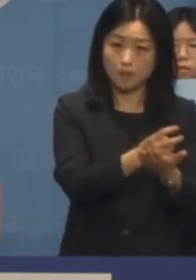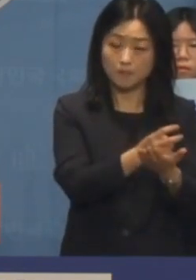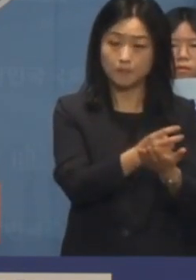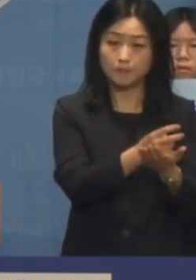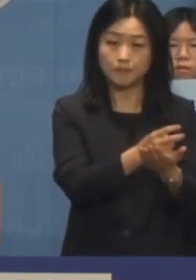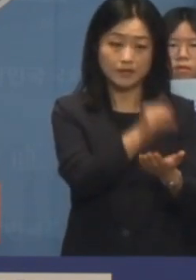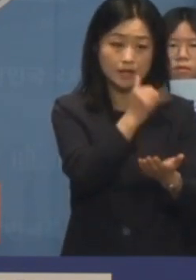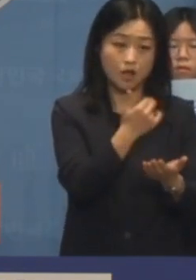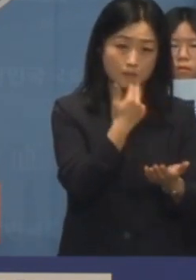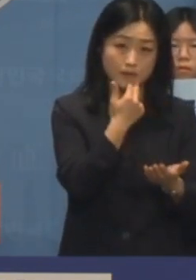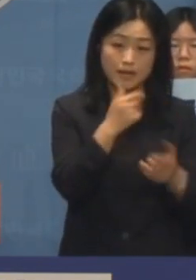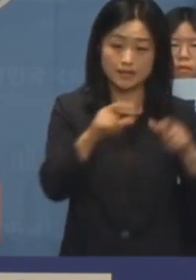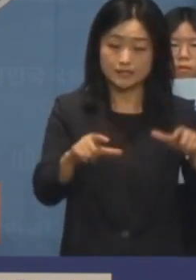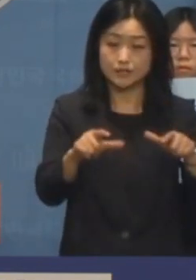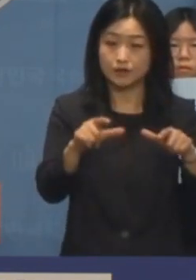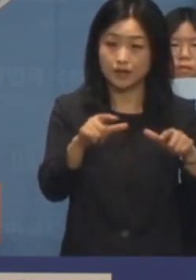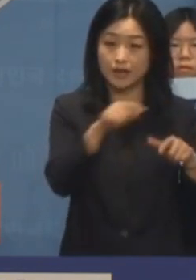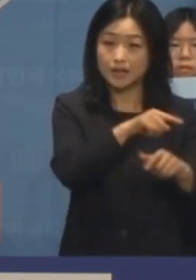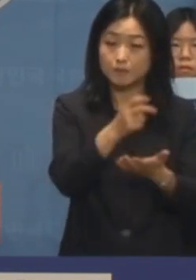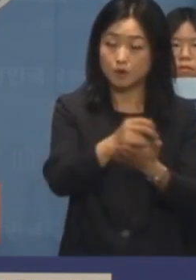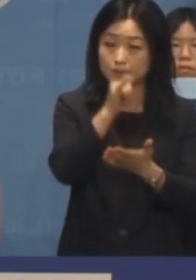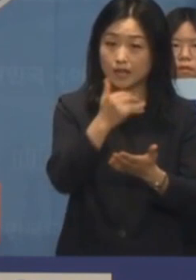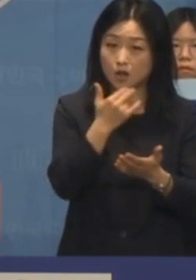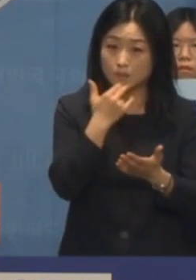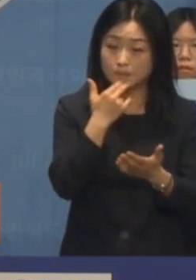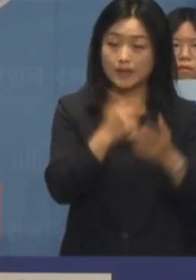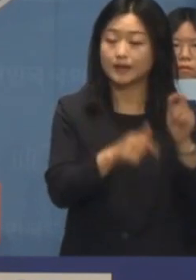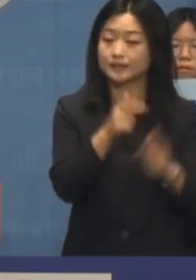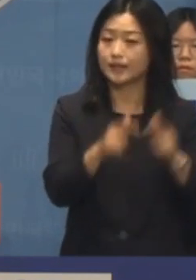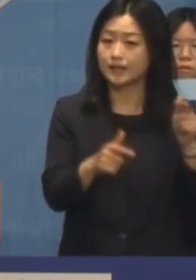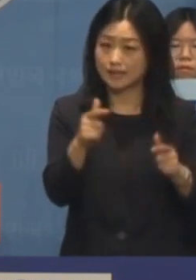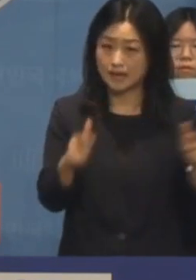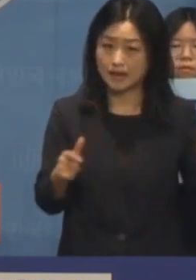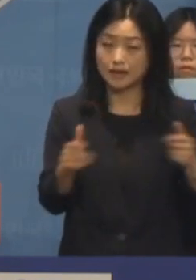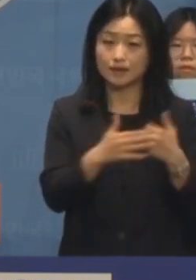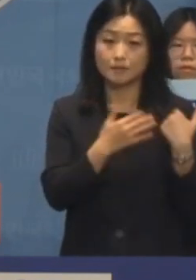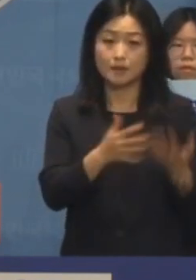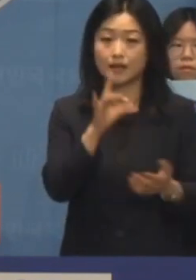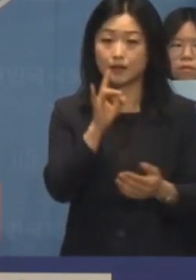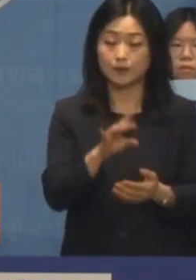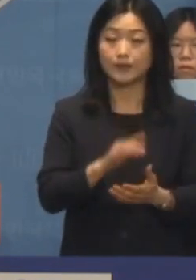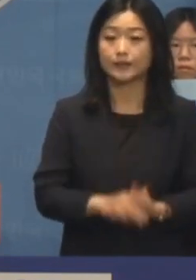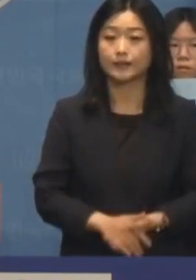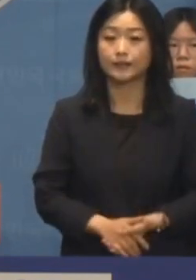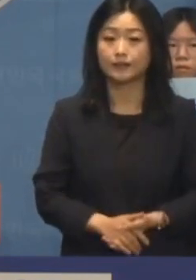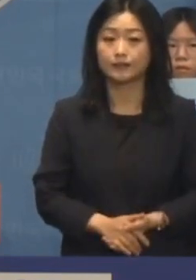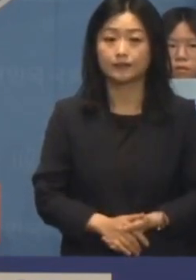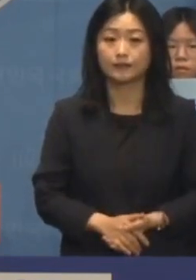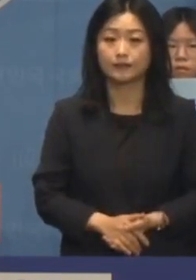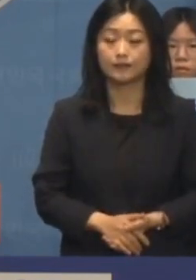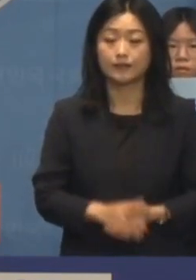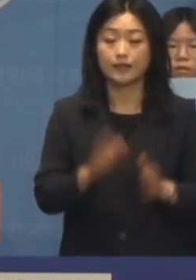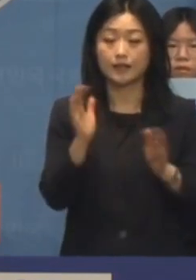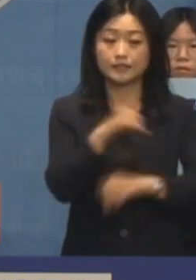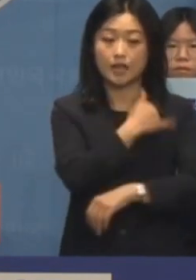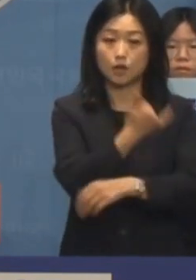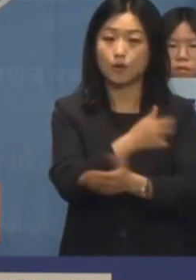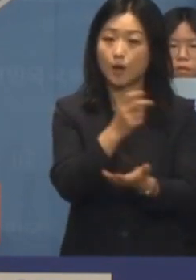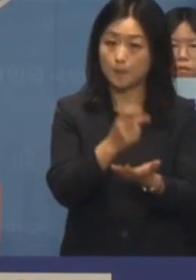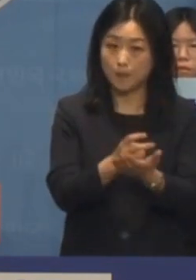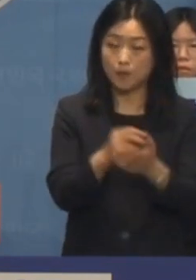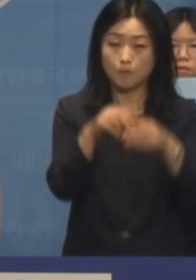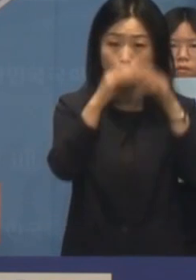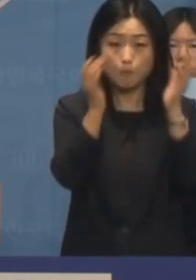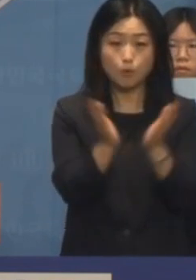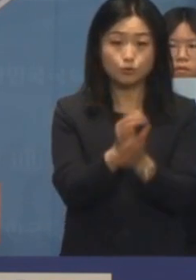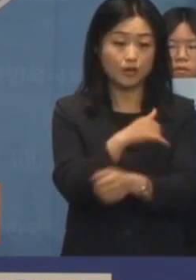따라 자의적으로 차이가 나는 상황을 방치해서는 안 된다. 학생인권법은 모두의 인권을